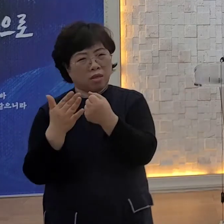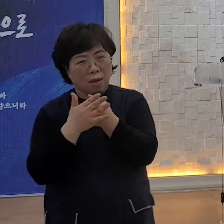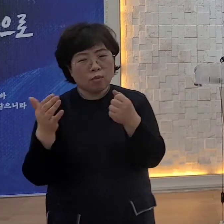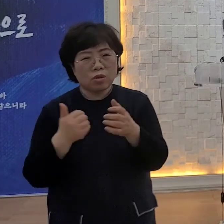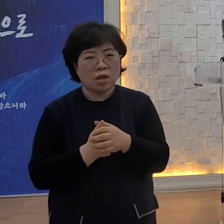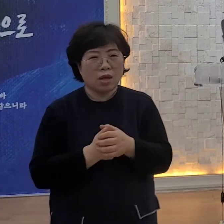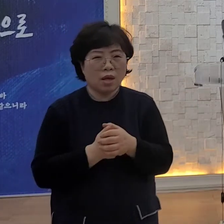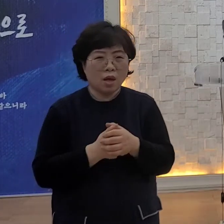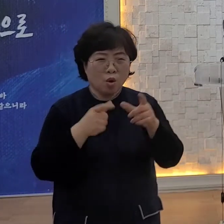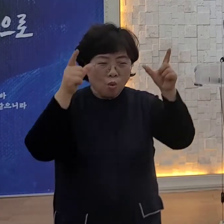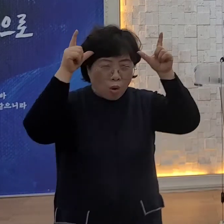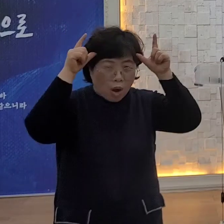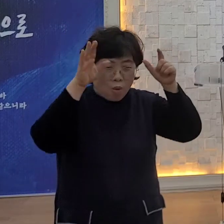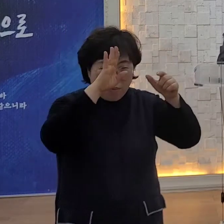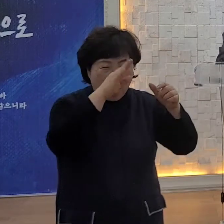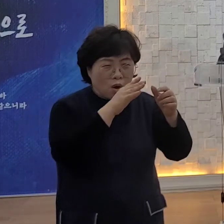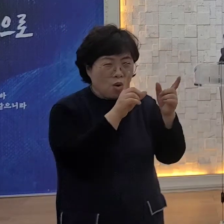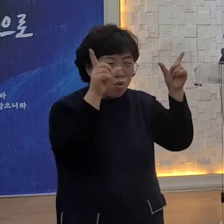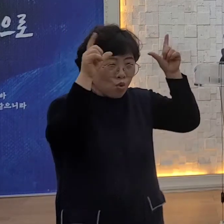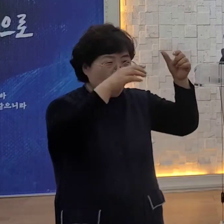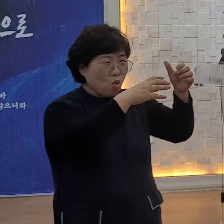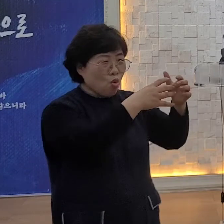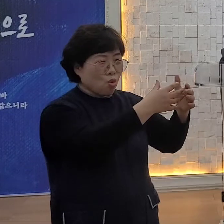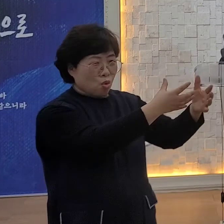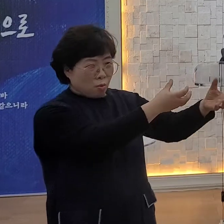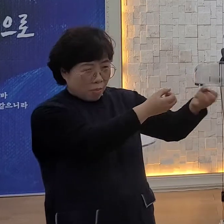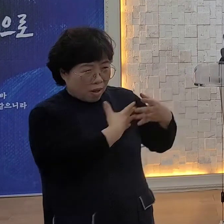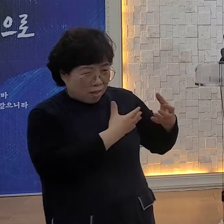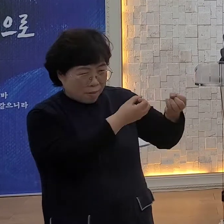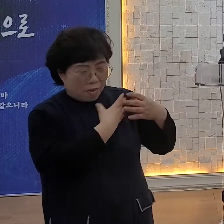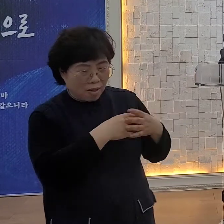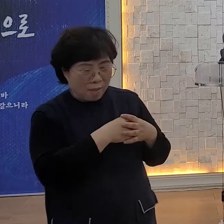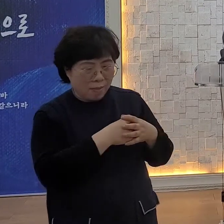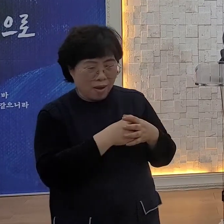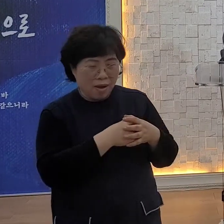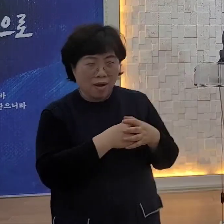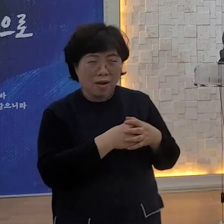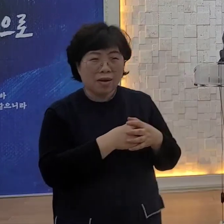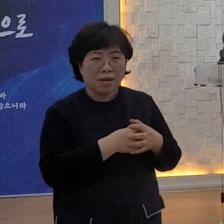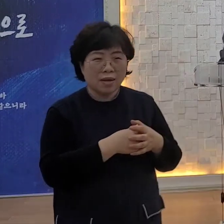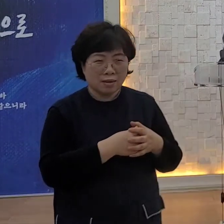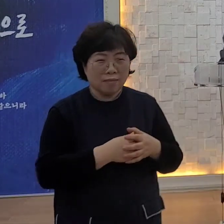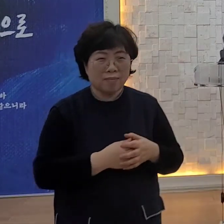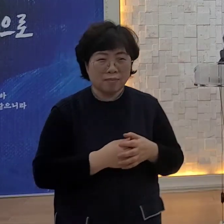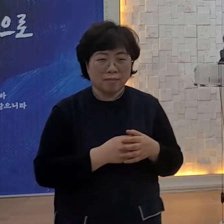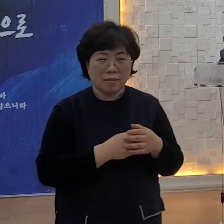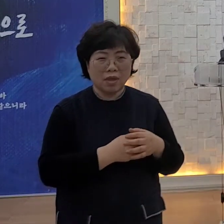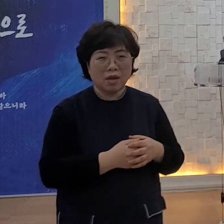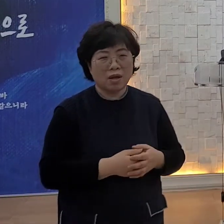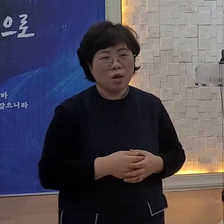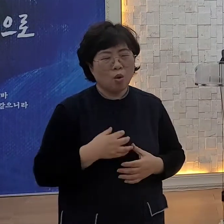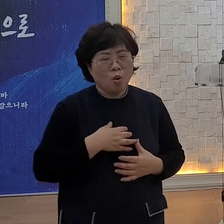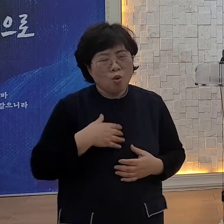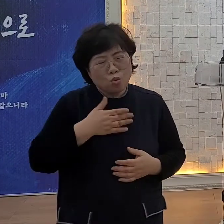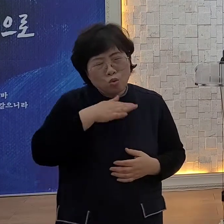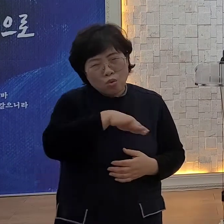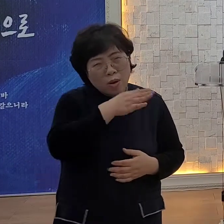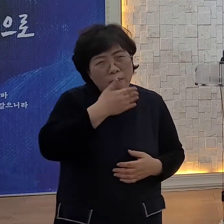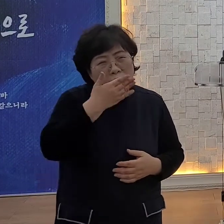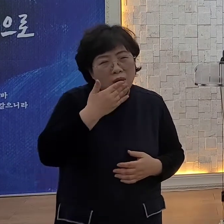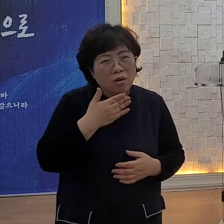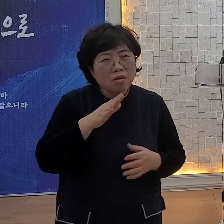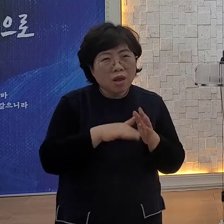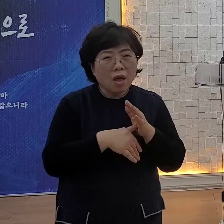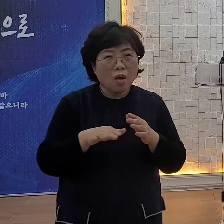걸린 소를 막 수입을 했냐 안 했냐 그래 난리가 났지 않습니까? 왜? 그거 혹시 우리 먹었을까 봐. 그럼 우리 뇌도 구멍이 나는